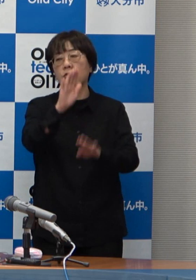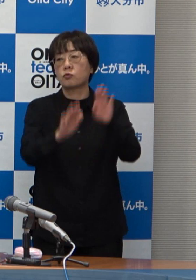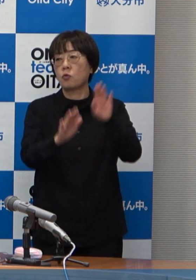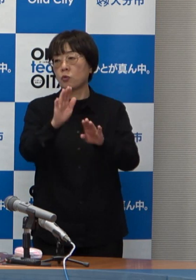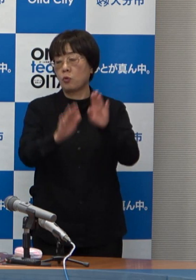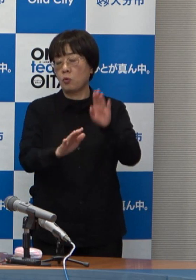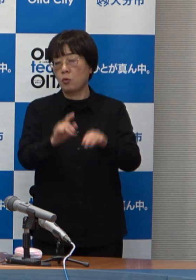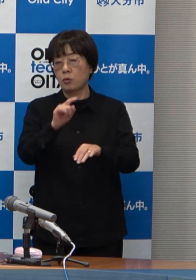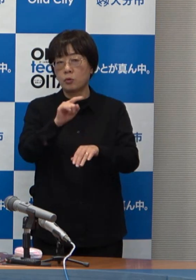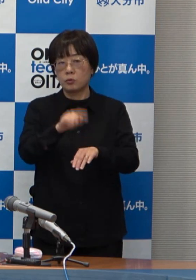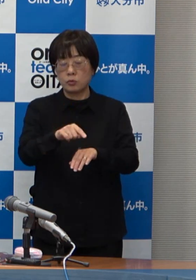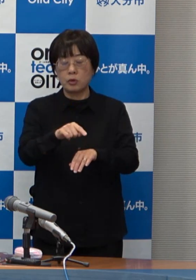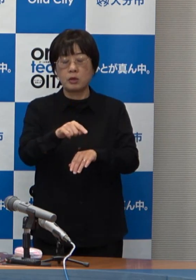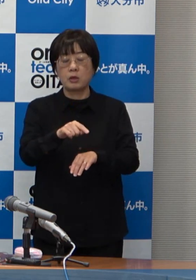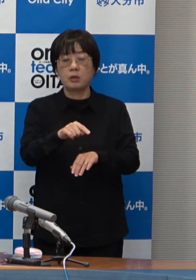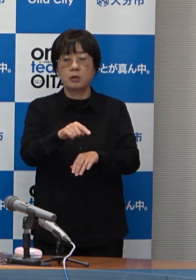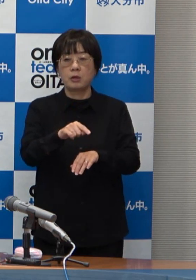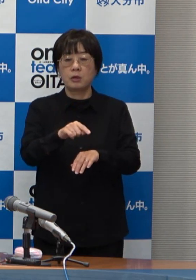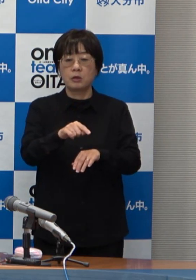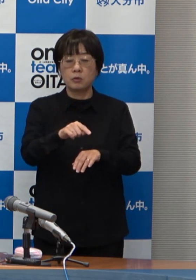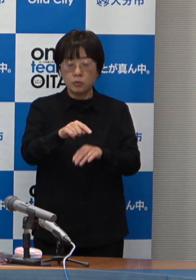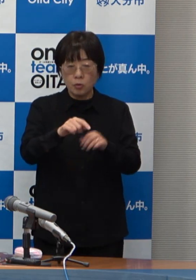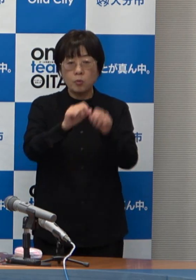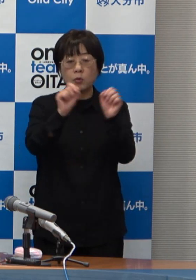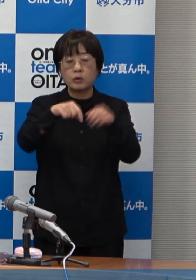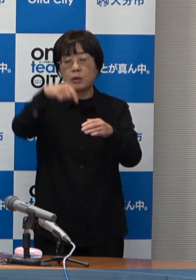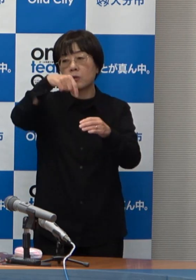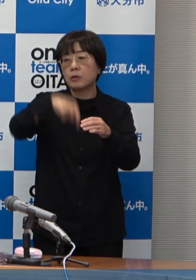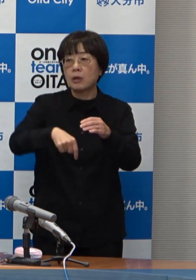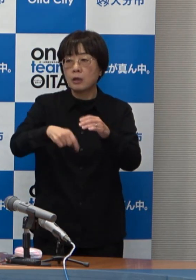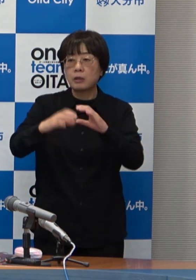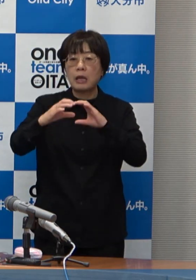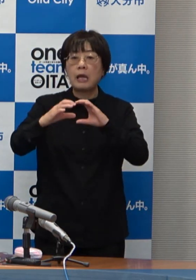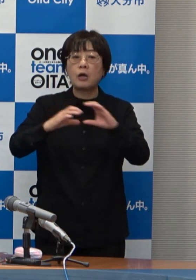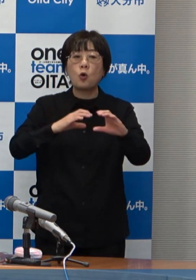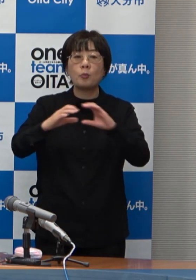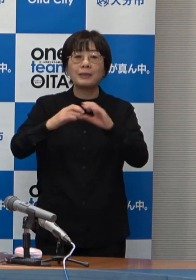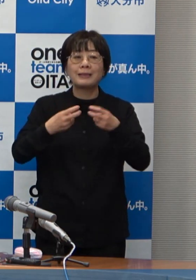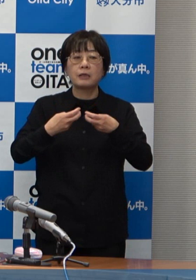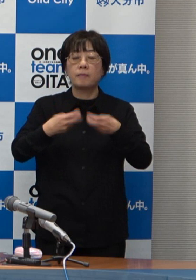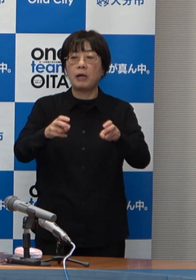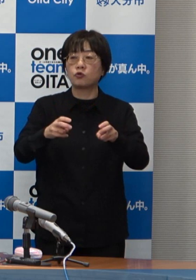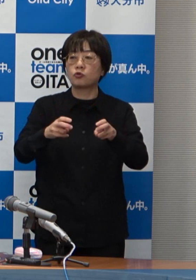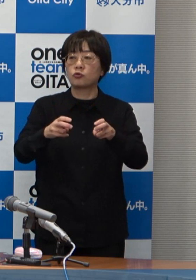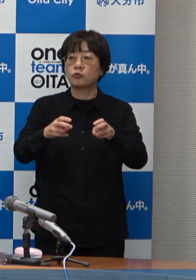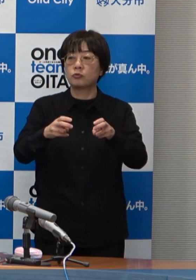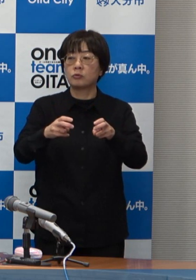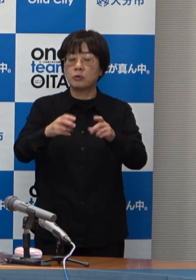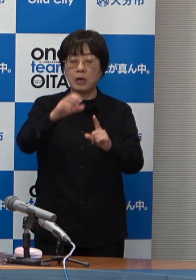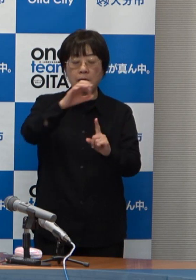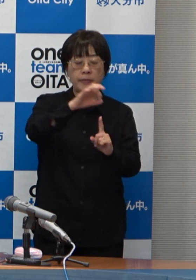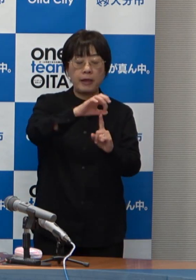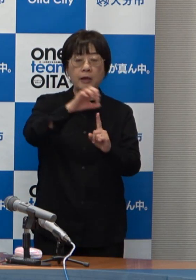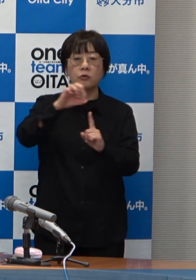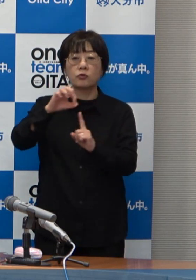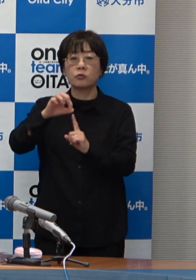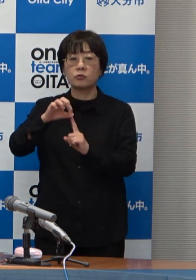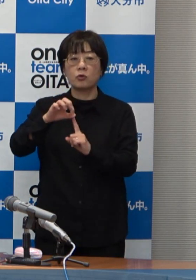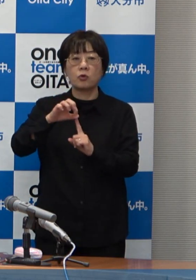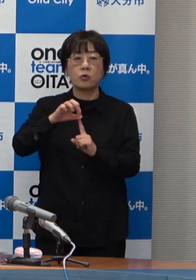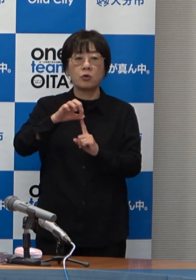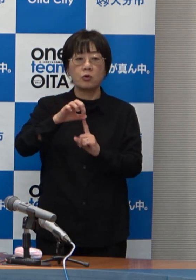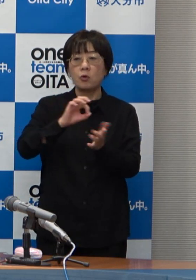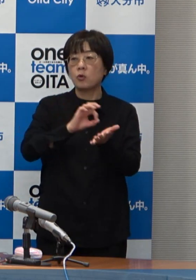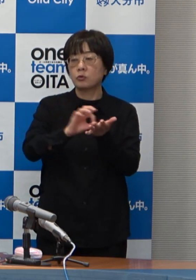という話の中でコミュニティバスというようなものが停留症を